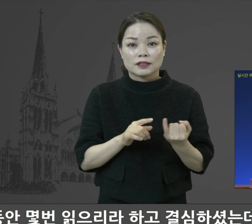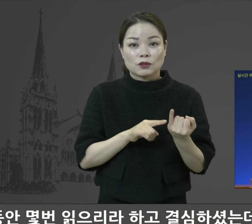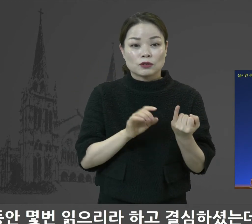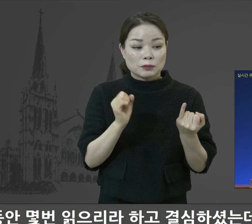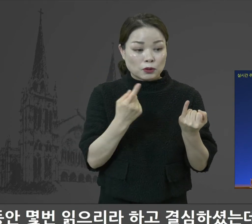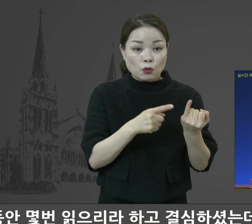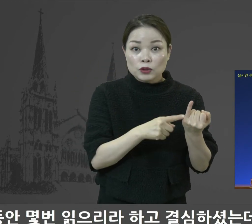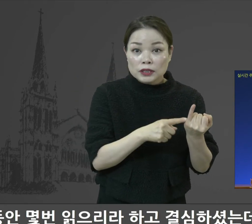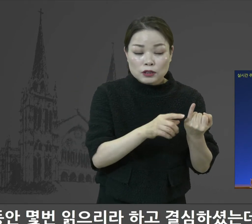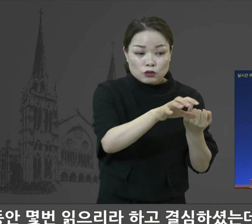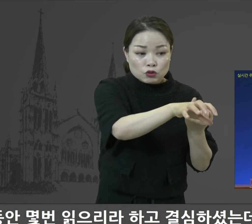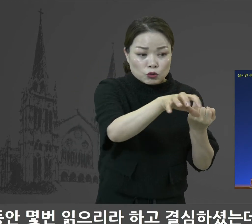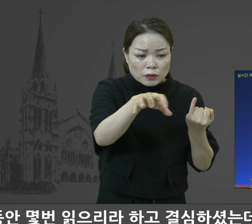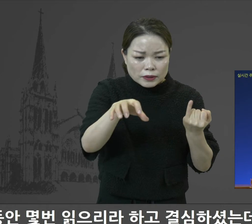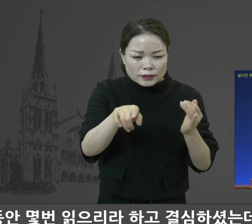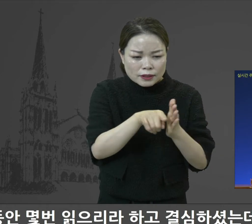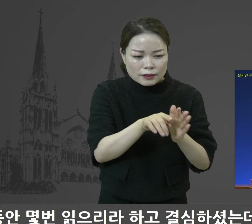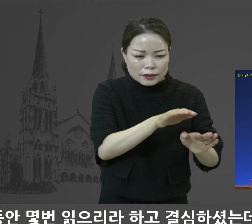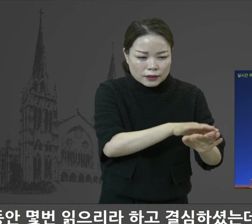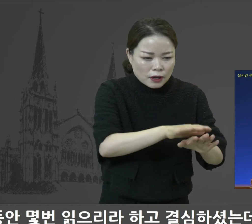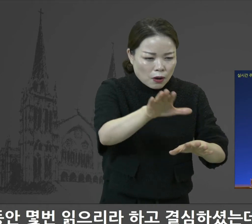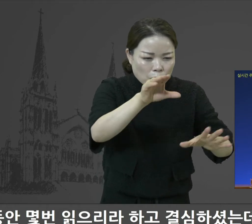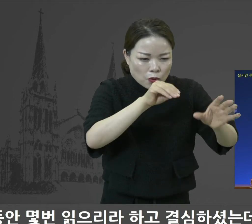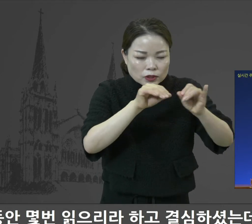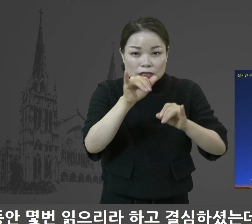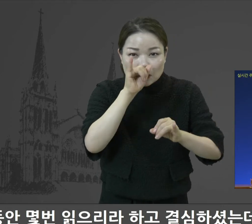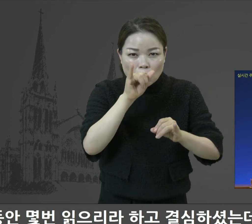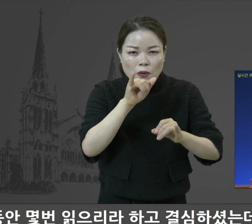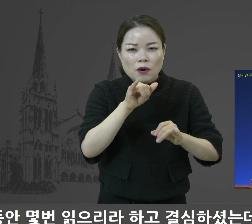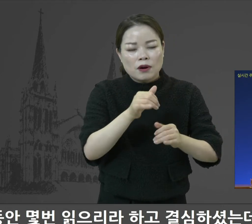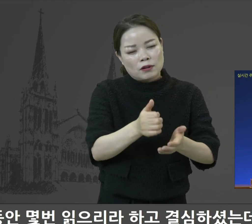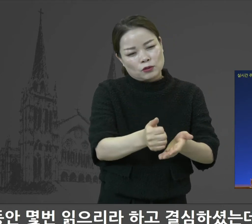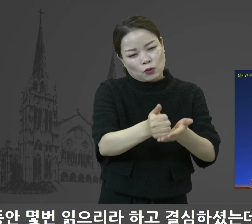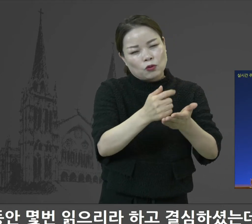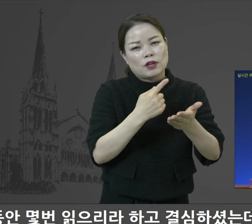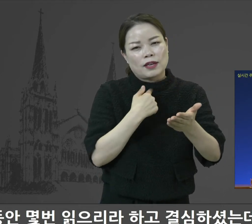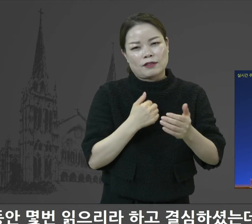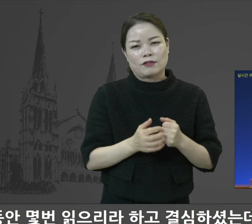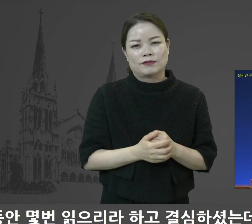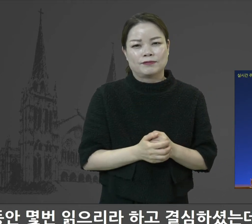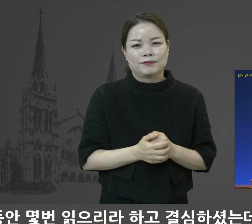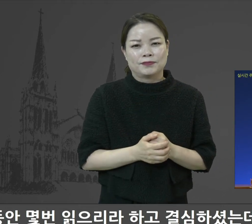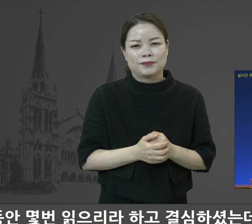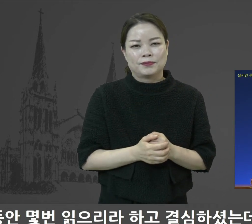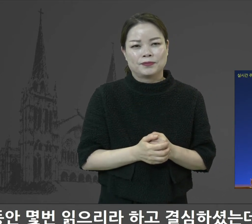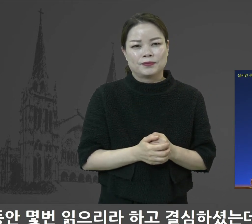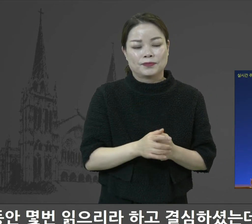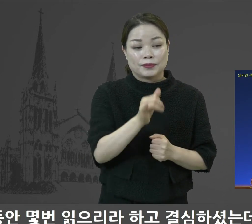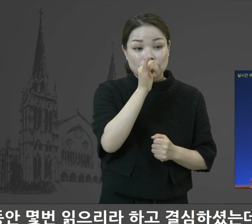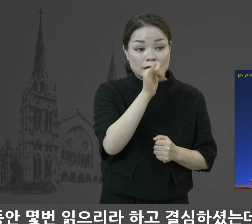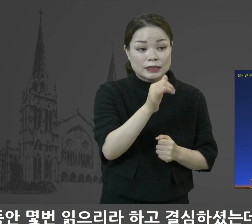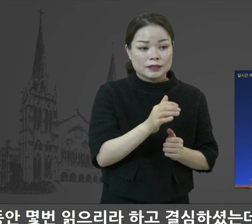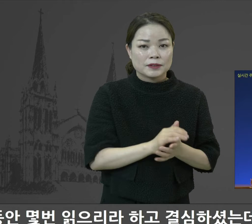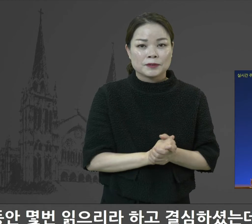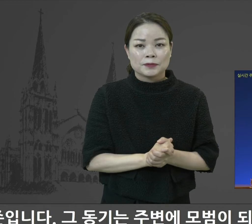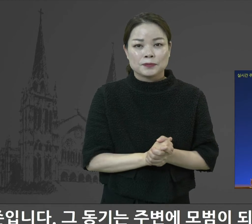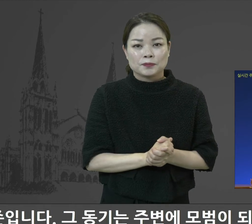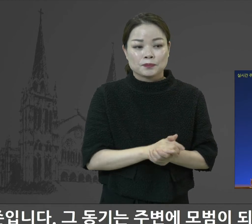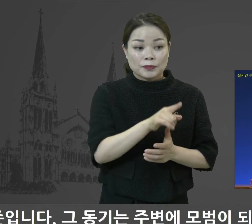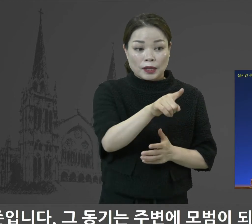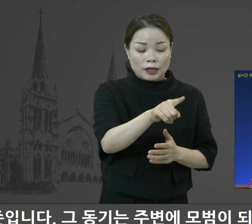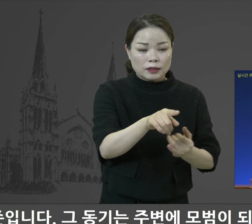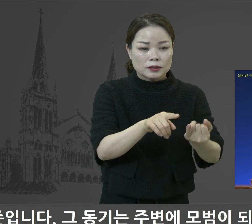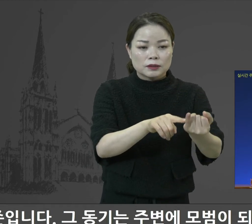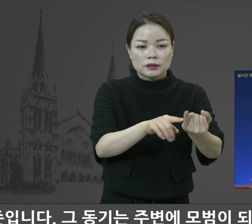동기냐면, 주변에 신앙생활을 하면서 참 모범이 되고 마음으로 존경하던 이제 그 동료가 있었는데,